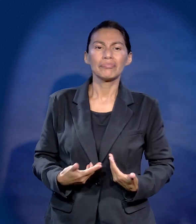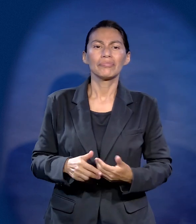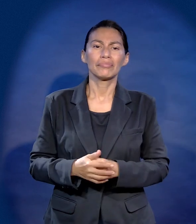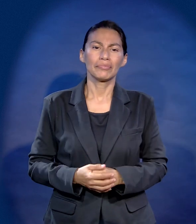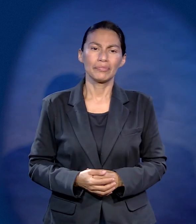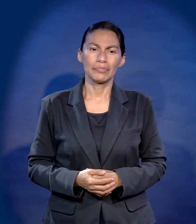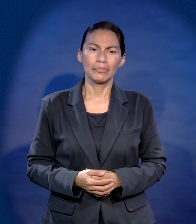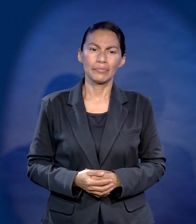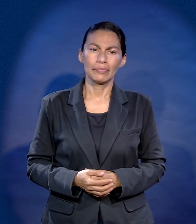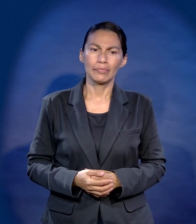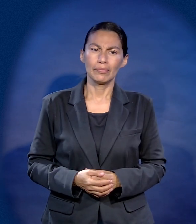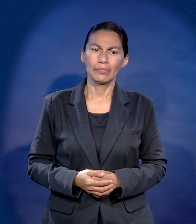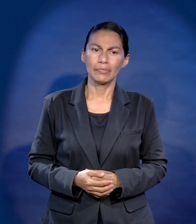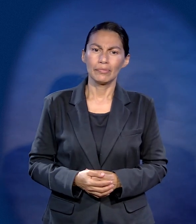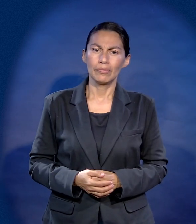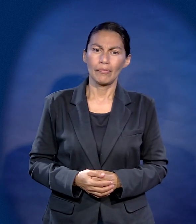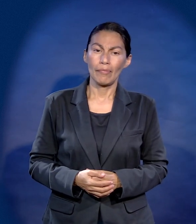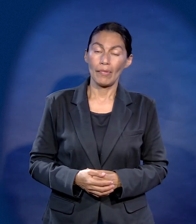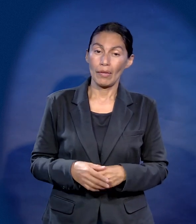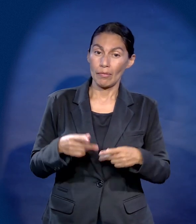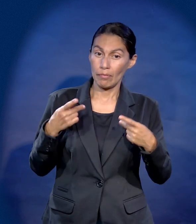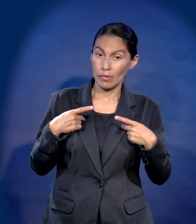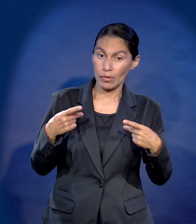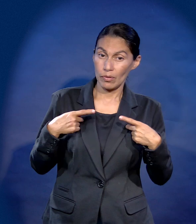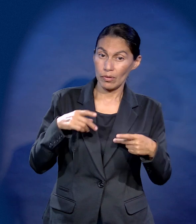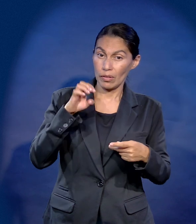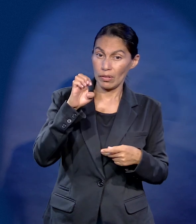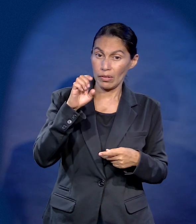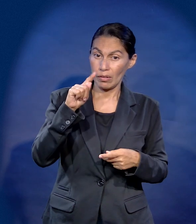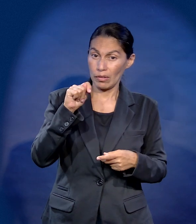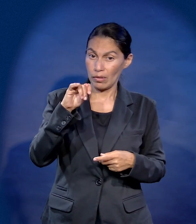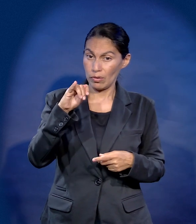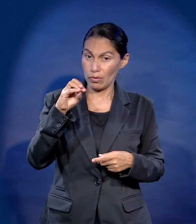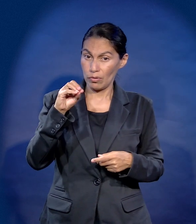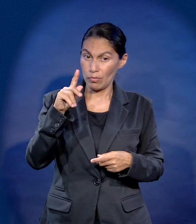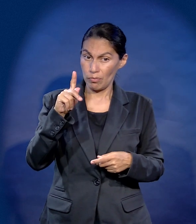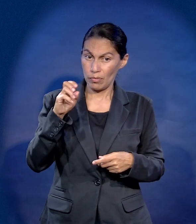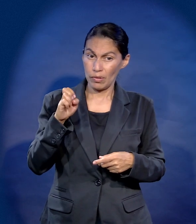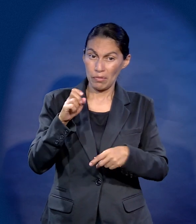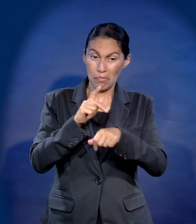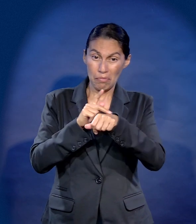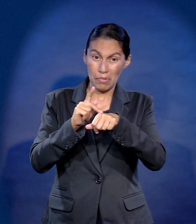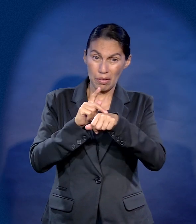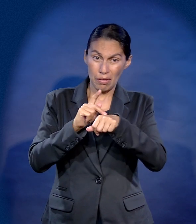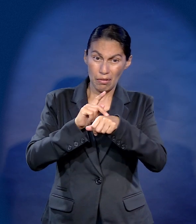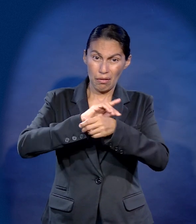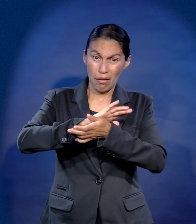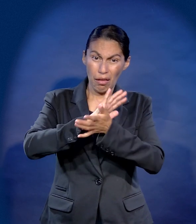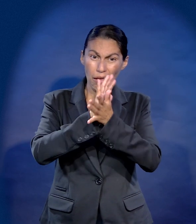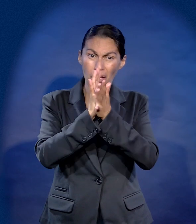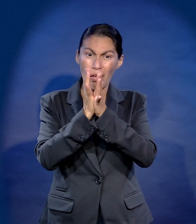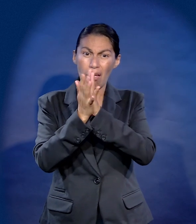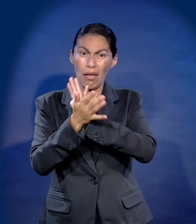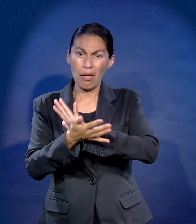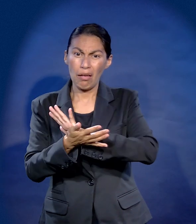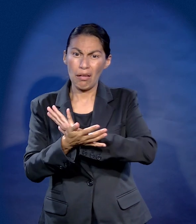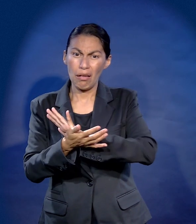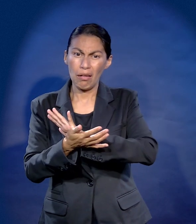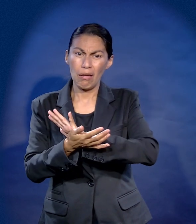La palabra de Dios pregunta, ¿mudará el etíope su piel? y el leopardo sus